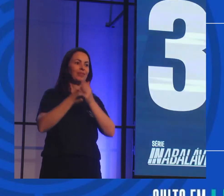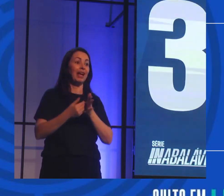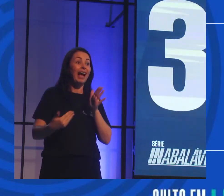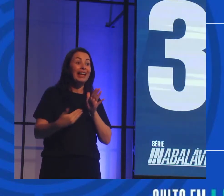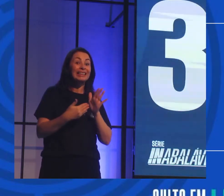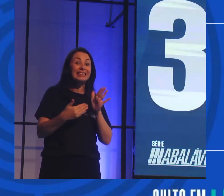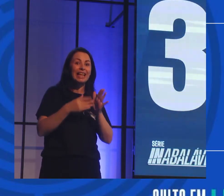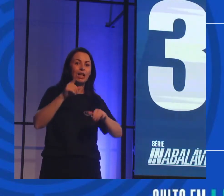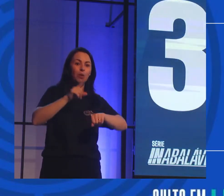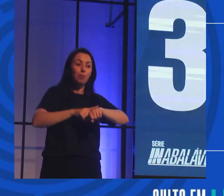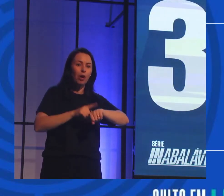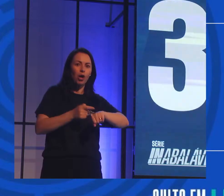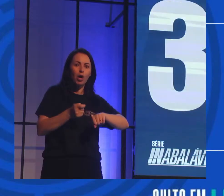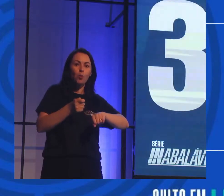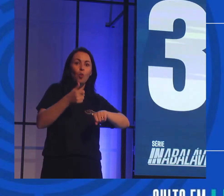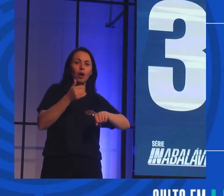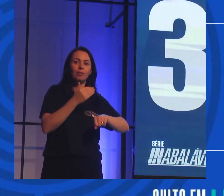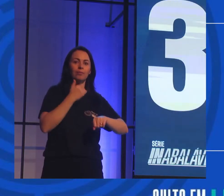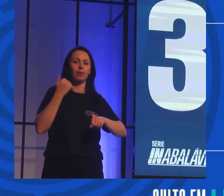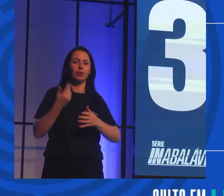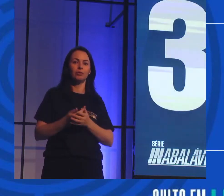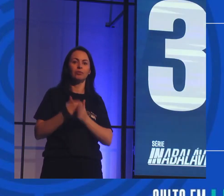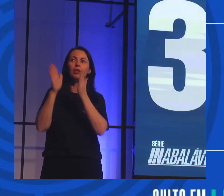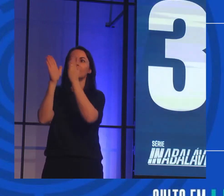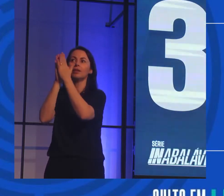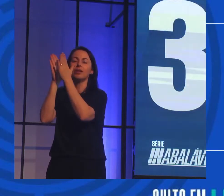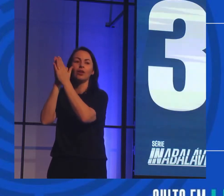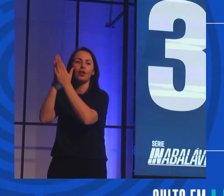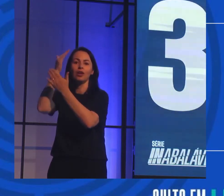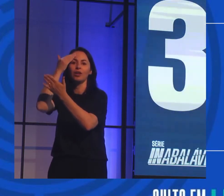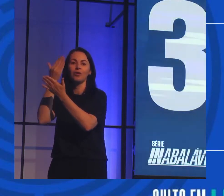Deus, e ele confia em Deus.